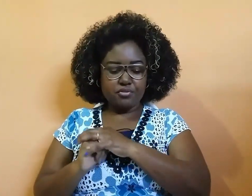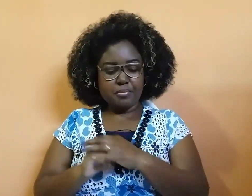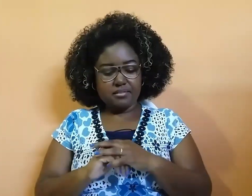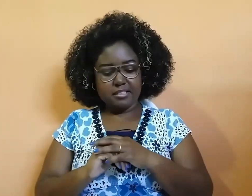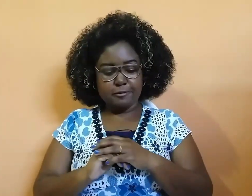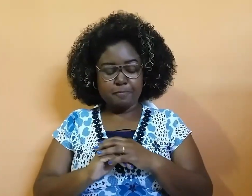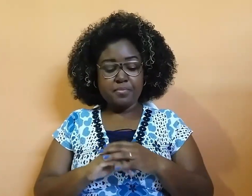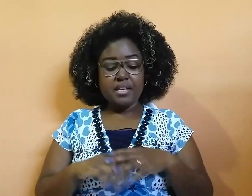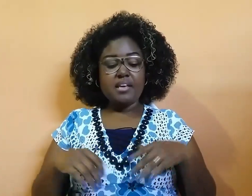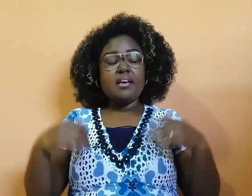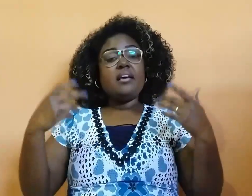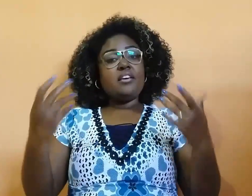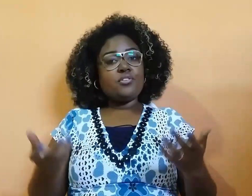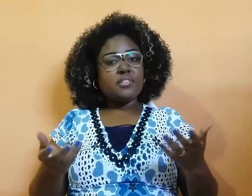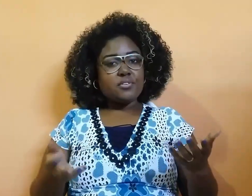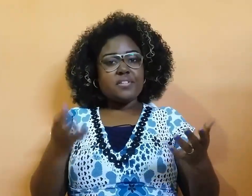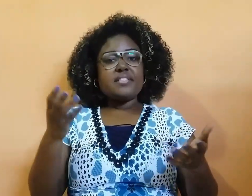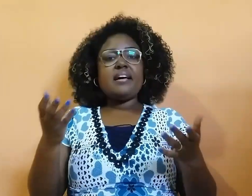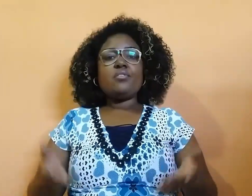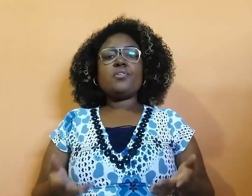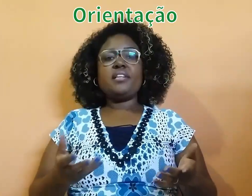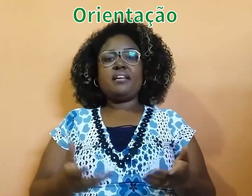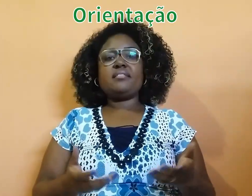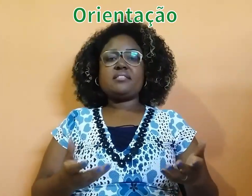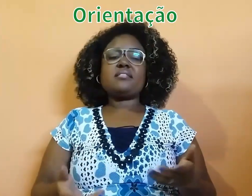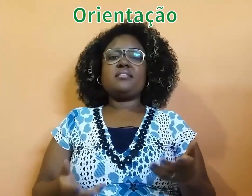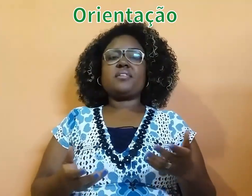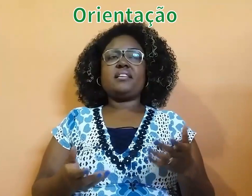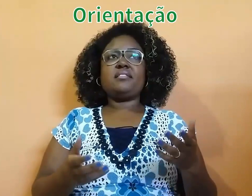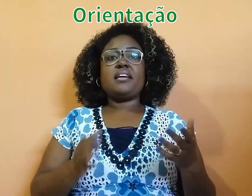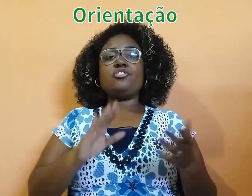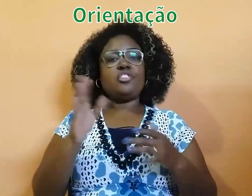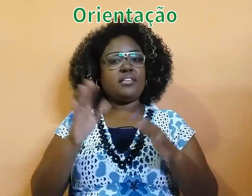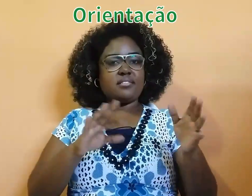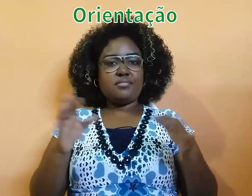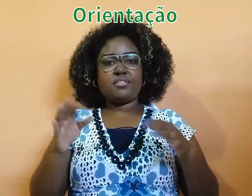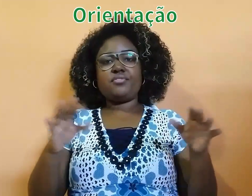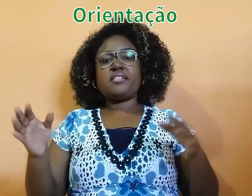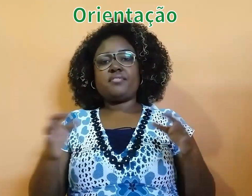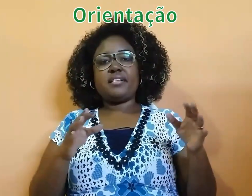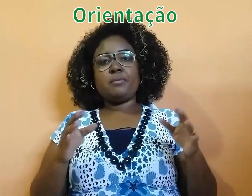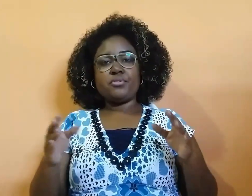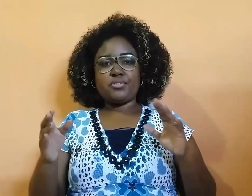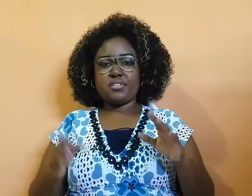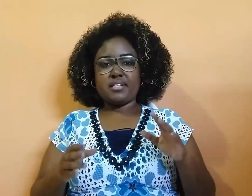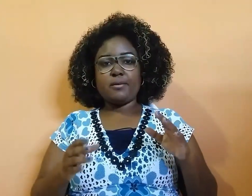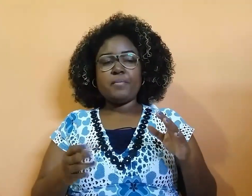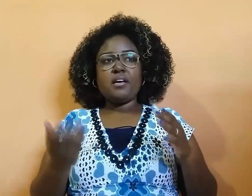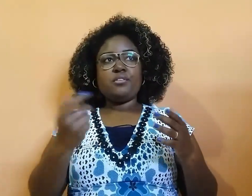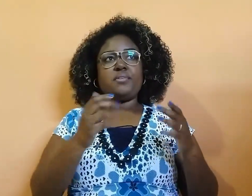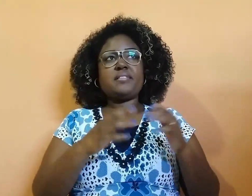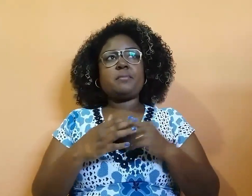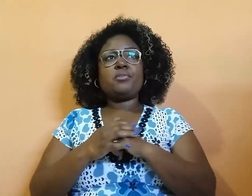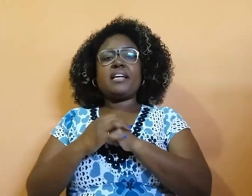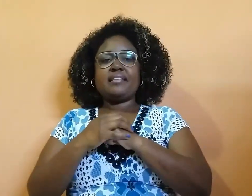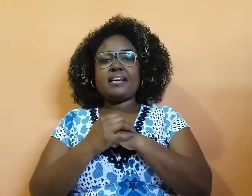movimentando e outra coisa é a olympikus são quer dizer a direção que você vai dar seu sinal um exemplo lado